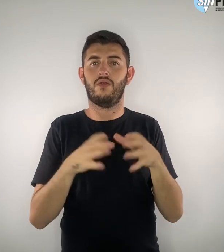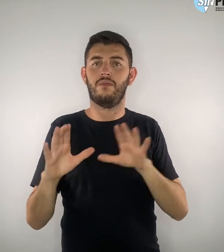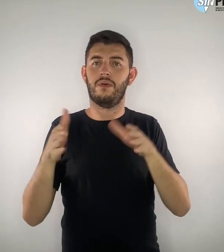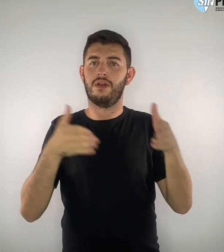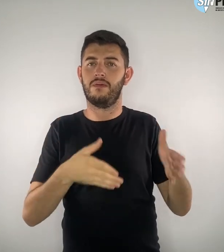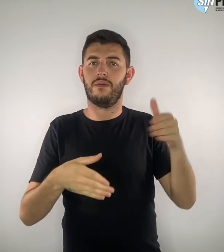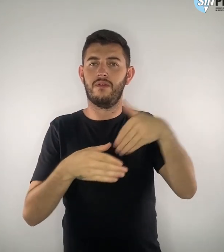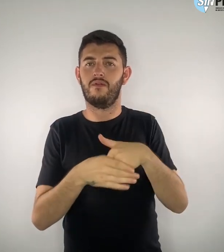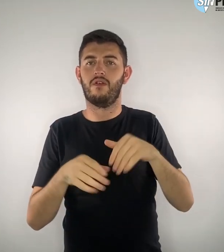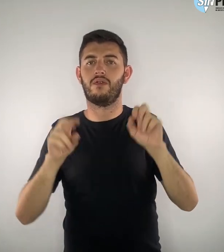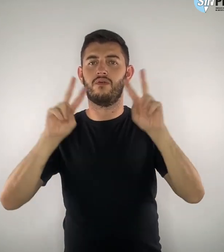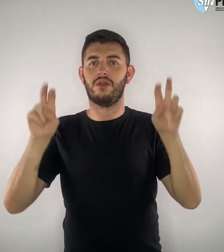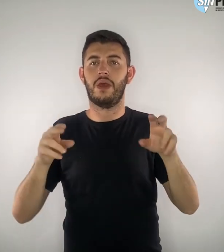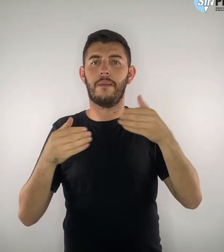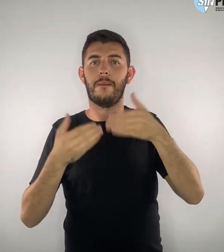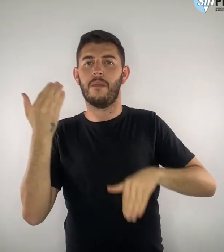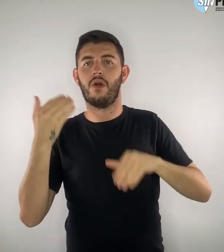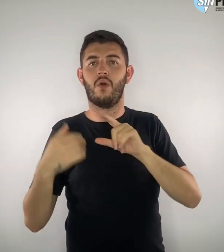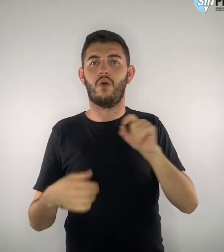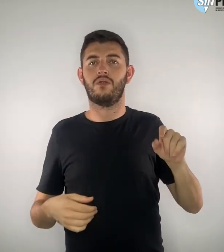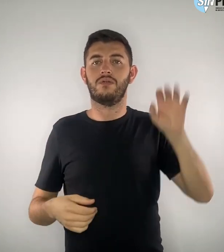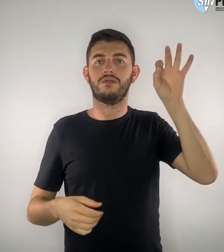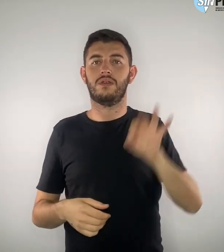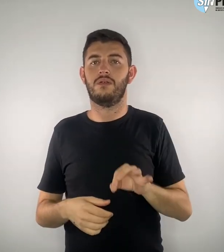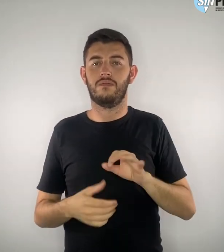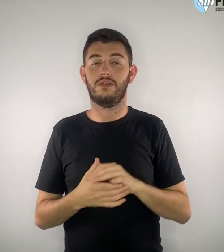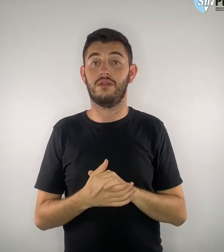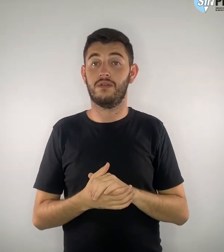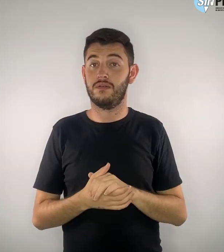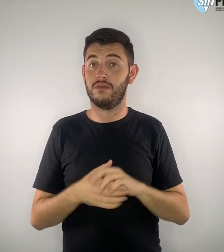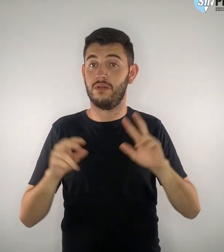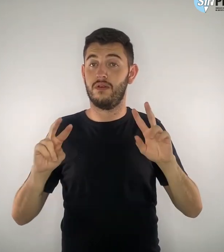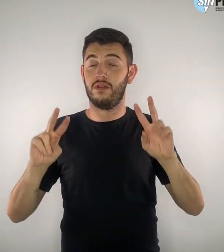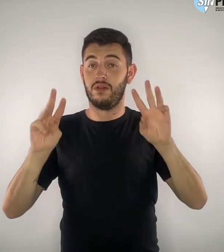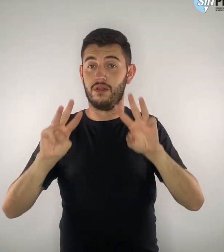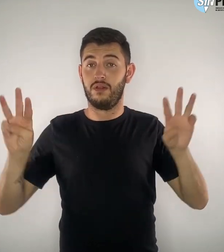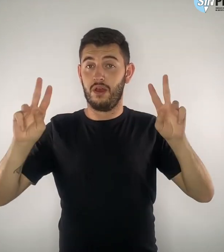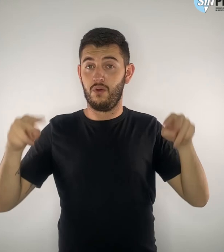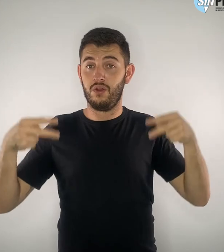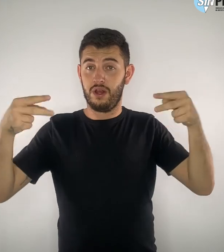discordo totalmente. Acesse o link abaixo para votar.